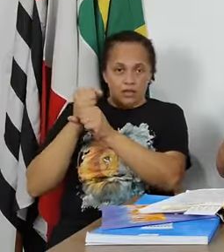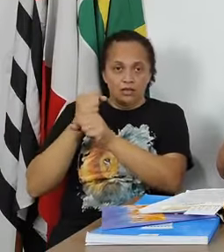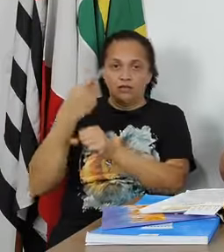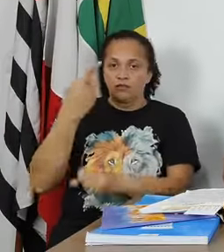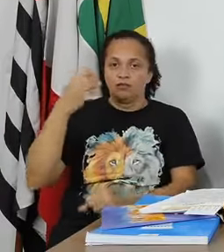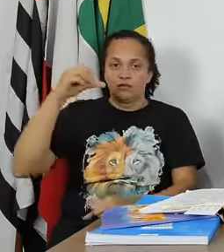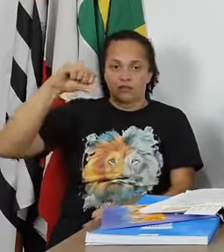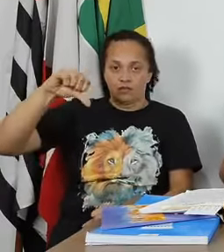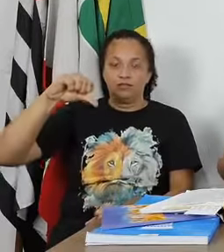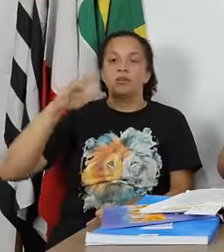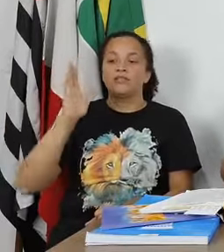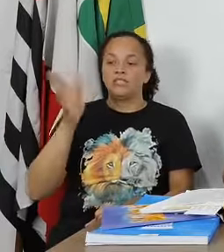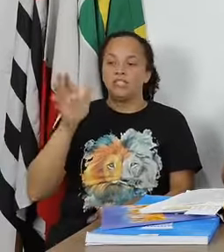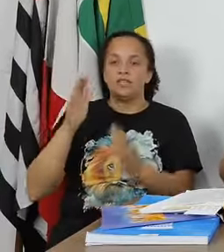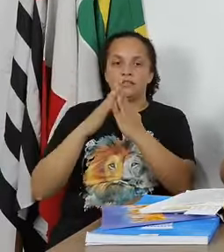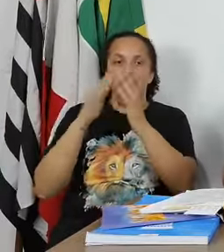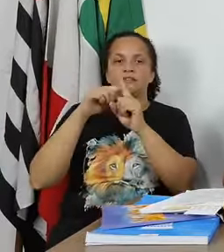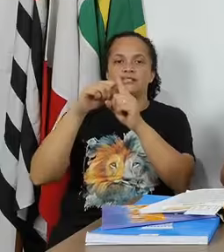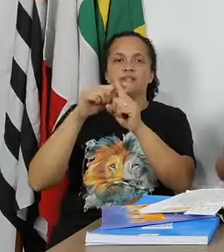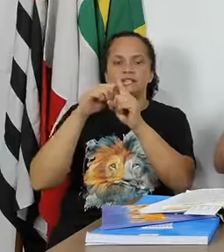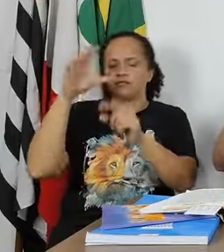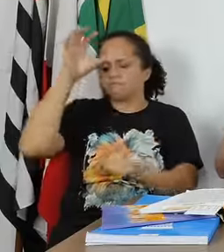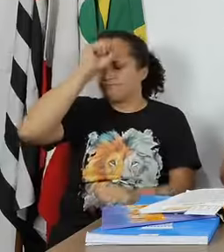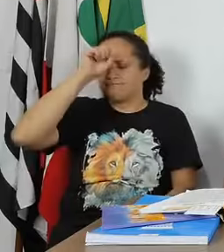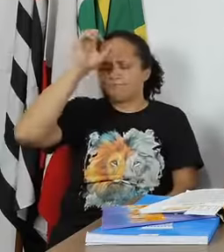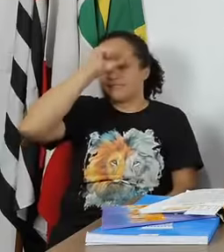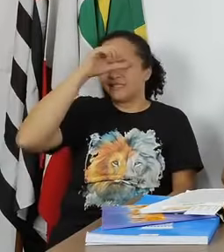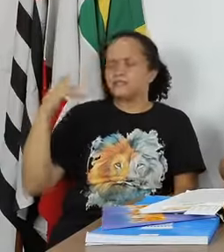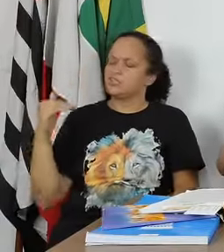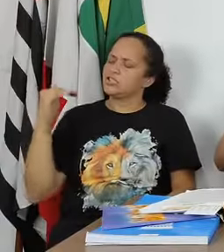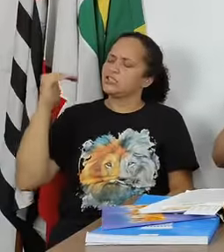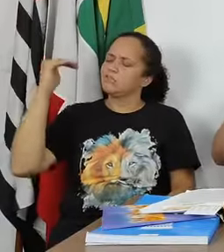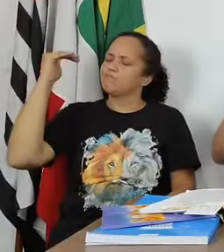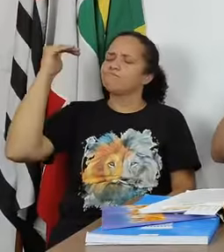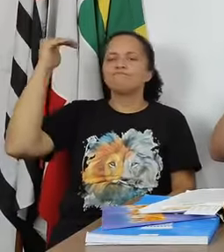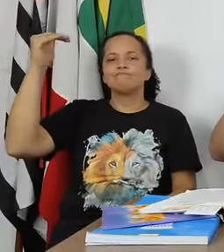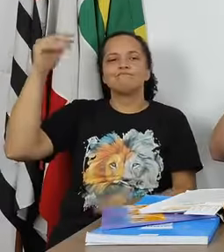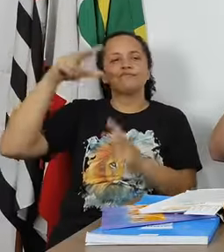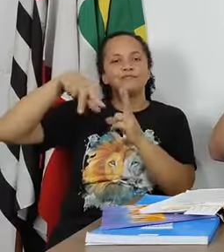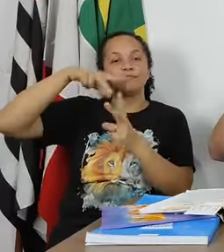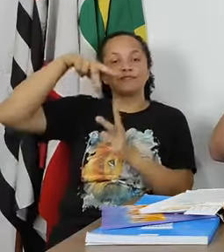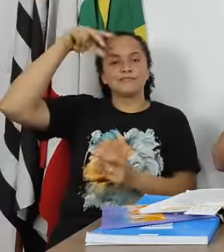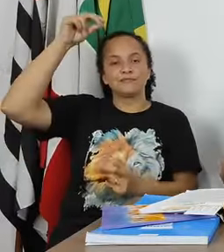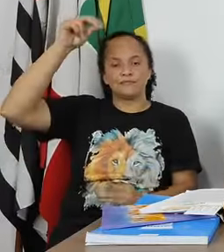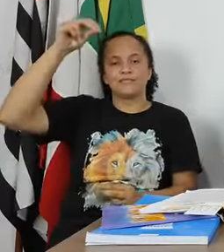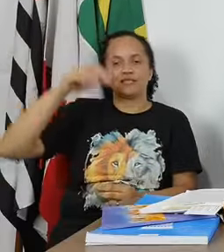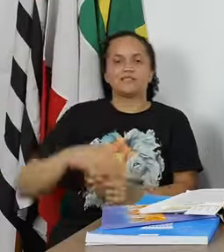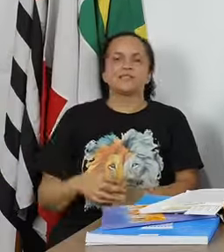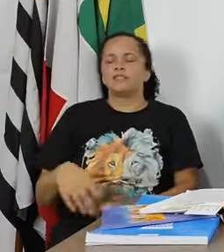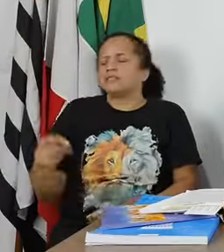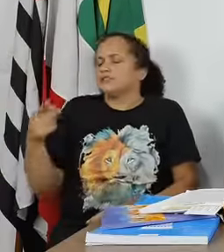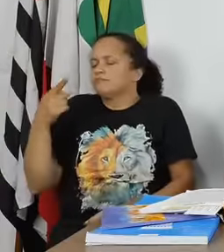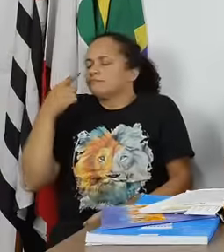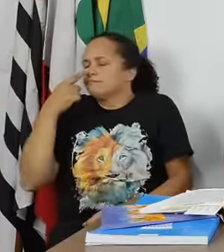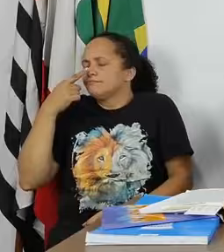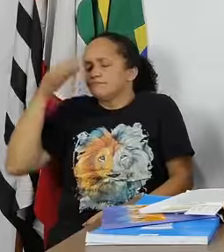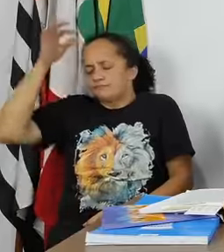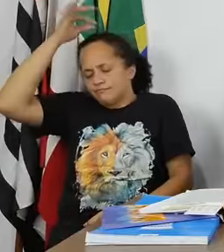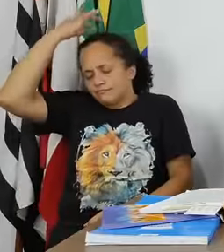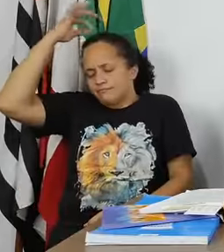o princípio maior do ensinamento é o desenvolvimento e crescimento espiritual, a intimidade com o Espírito